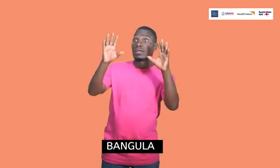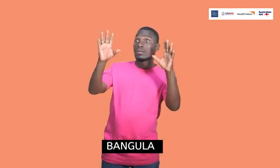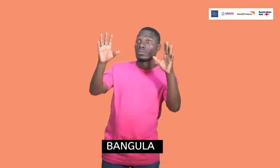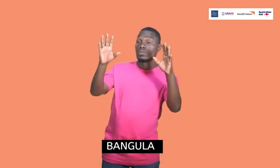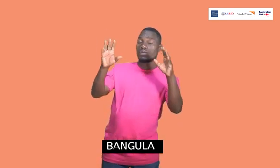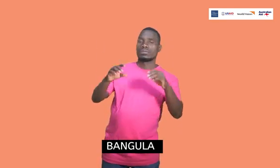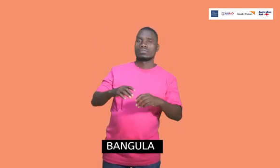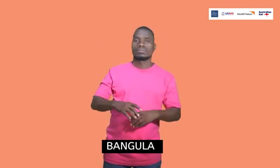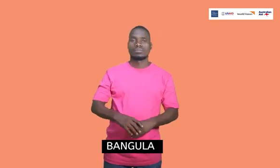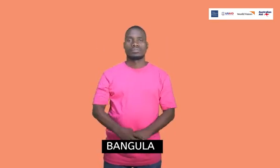Bangula.